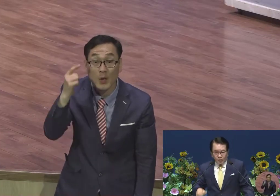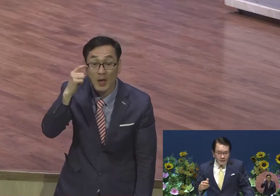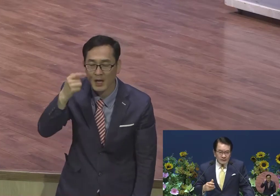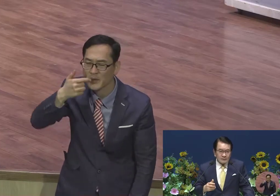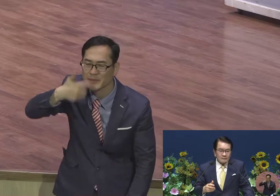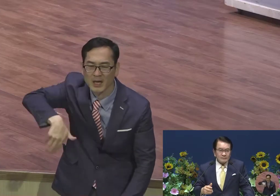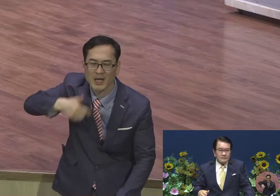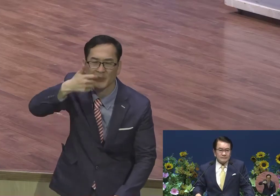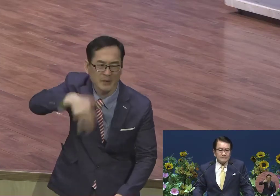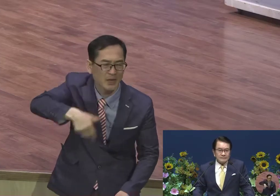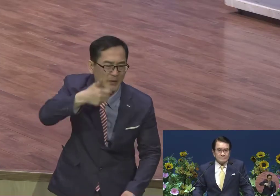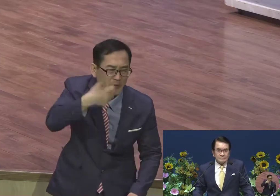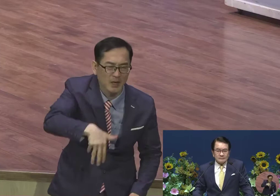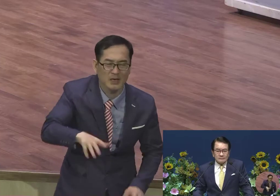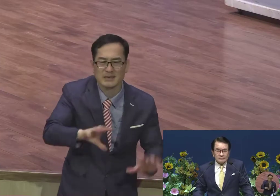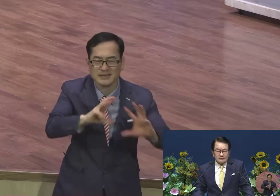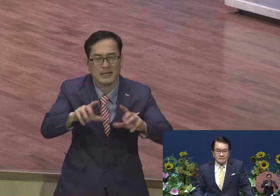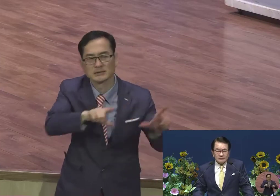도박으로